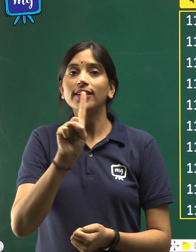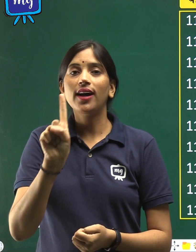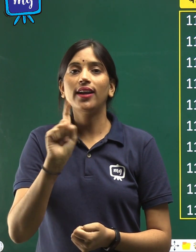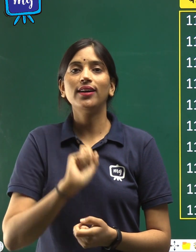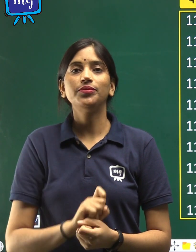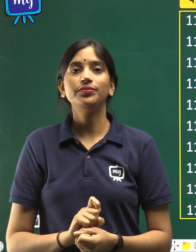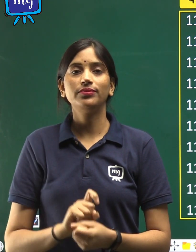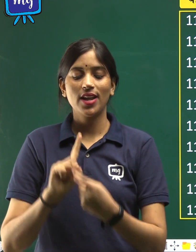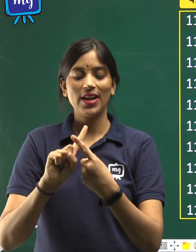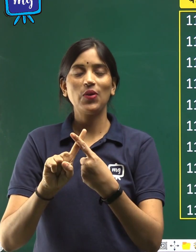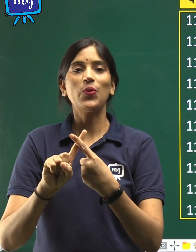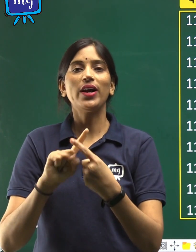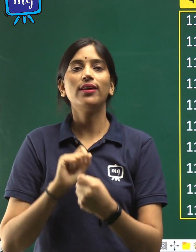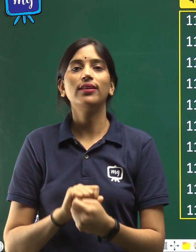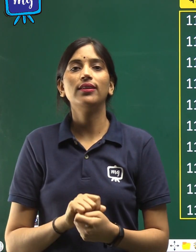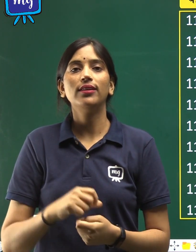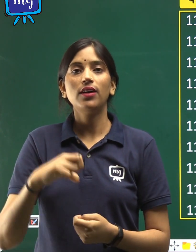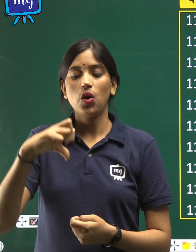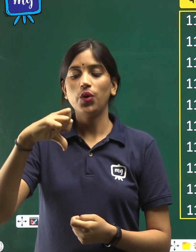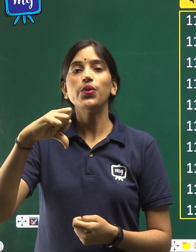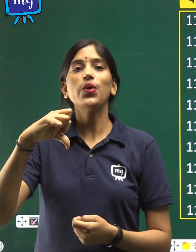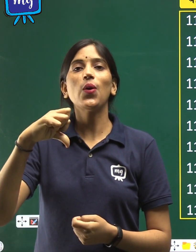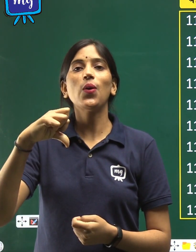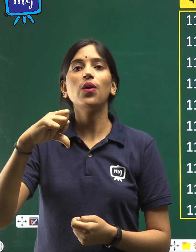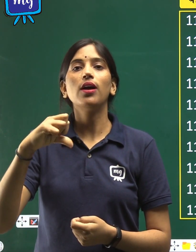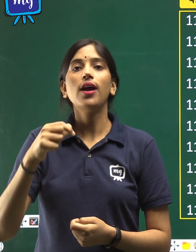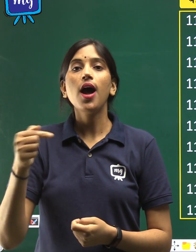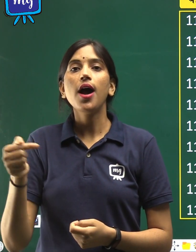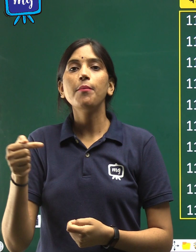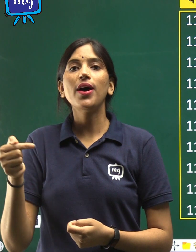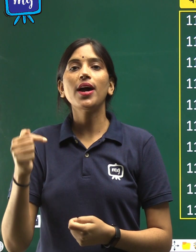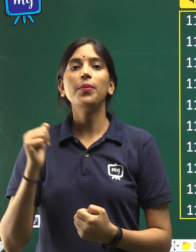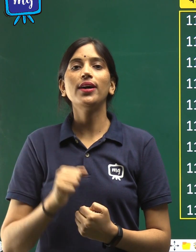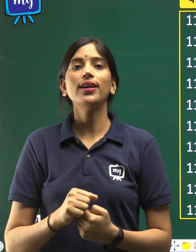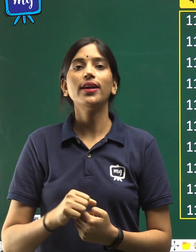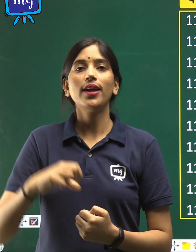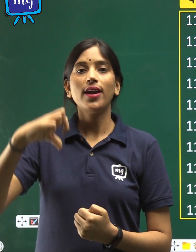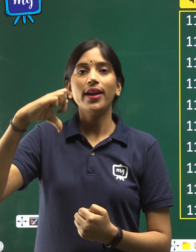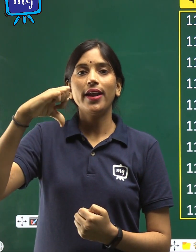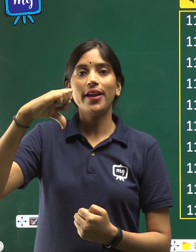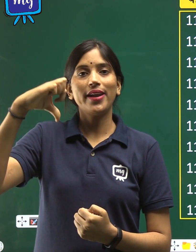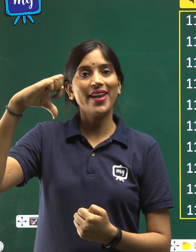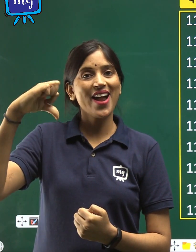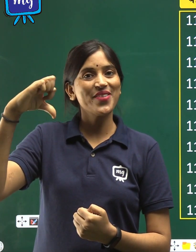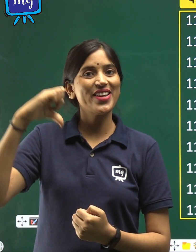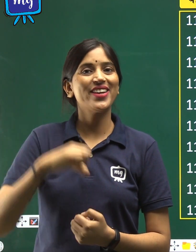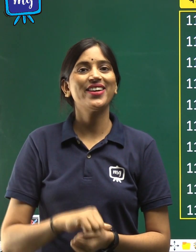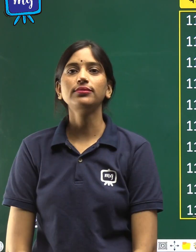11 गुणा 9 बराबर